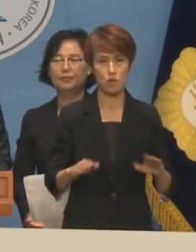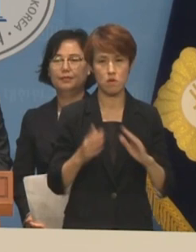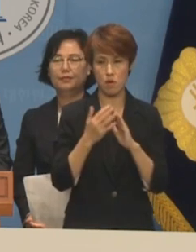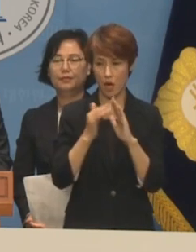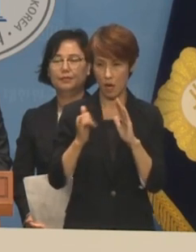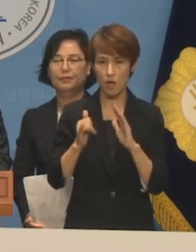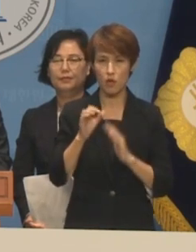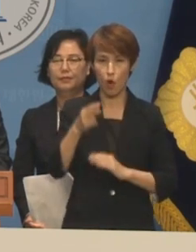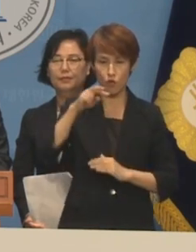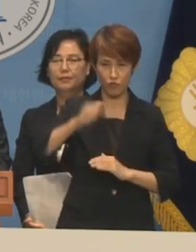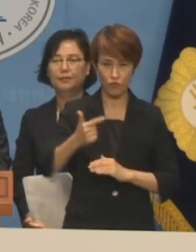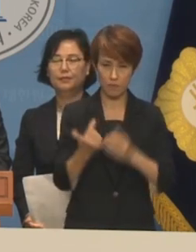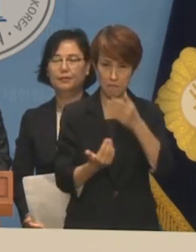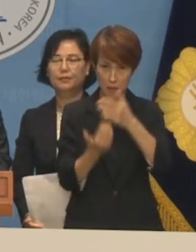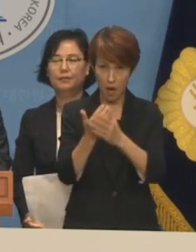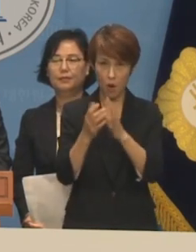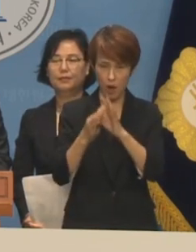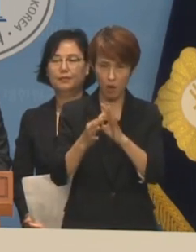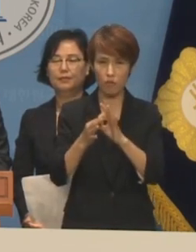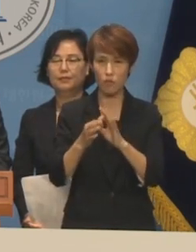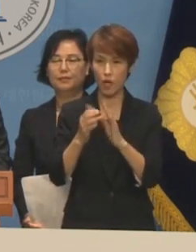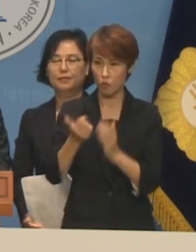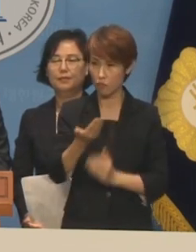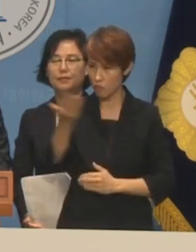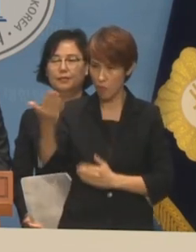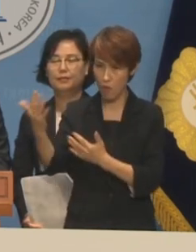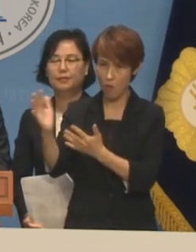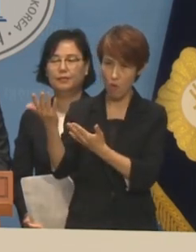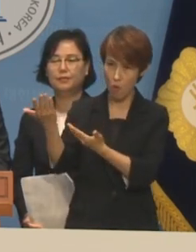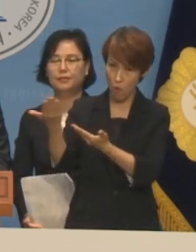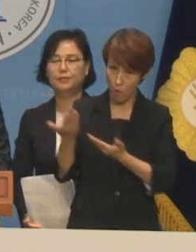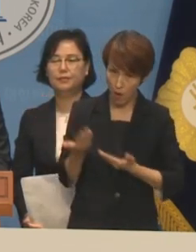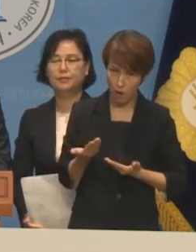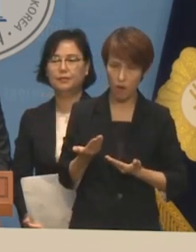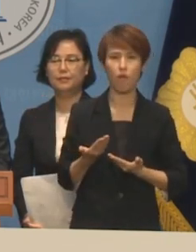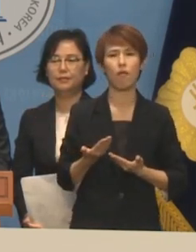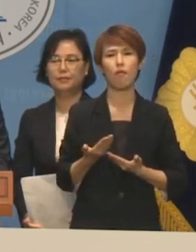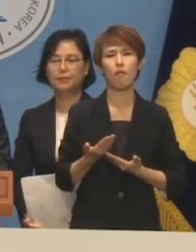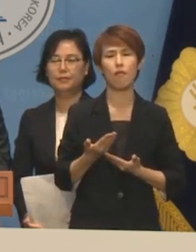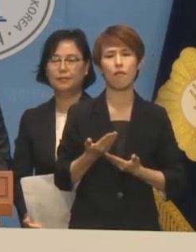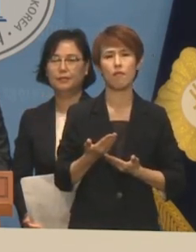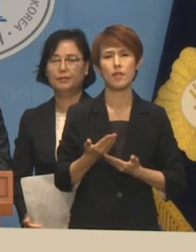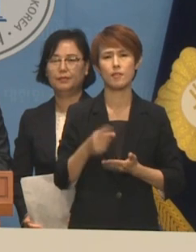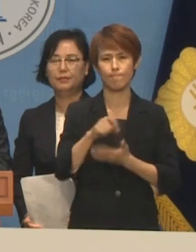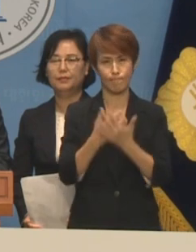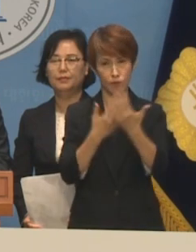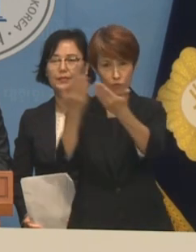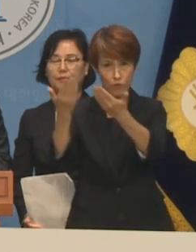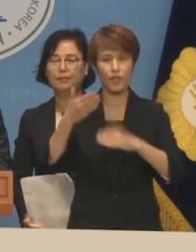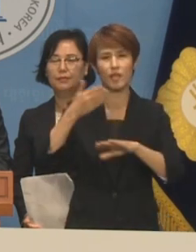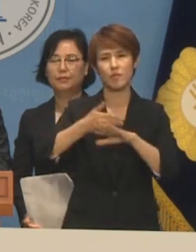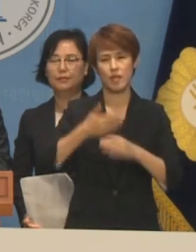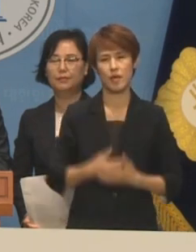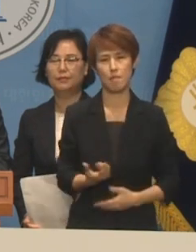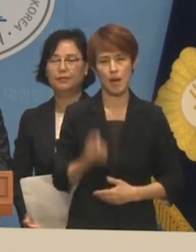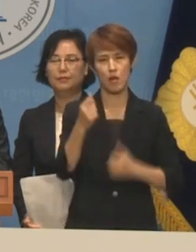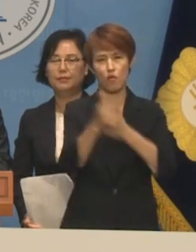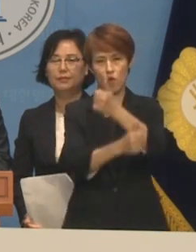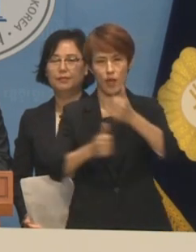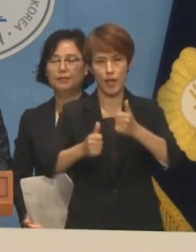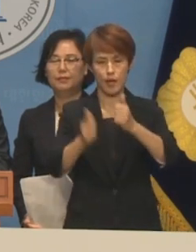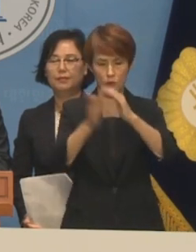와서 먼저 성명을 내주셔서 감사하다는 말씀을 드립니다. 그래도 하루빨리 위원회를 정식 발족을 하고 활동을